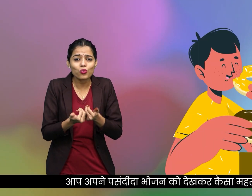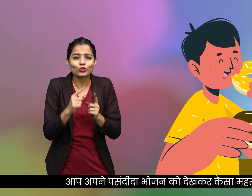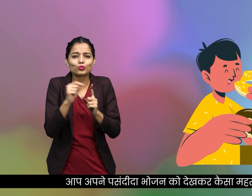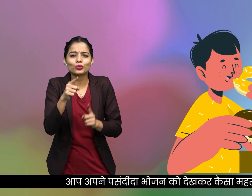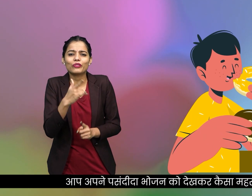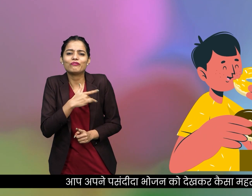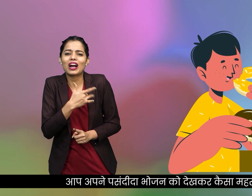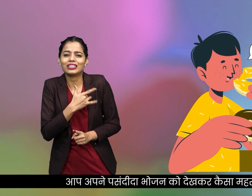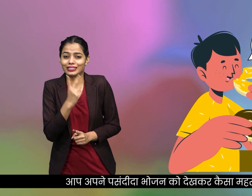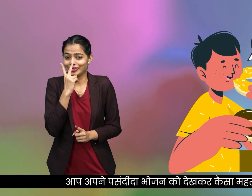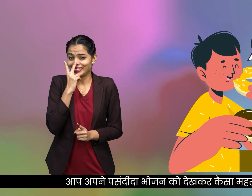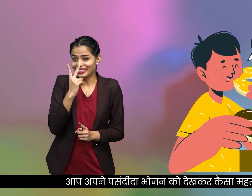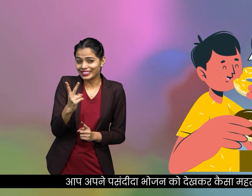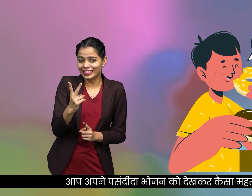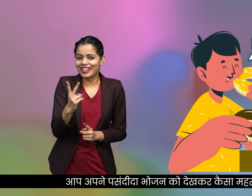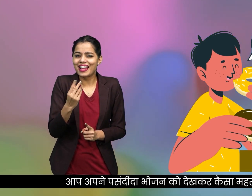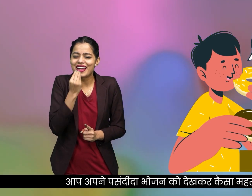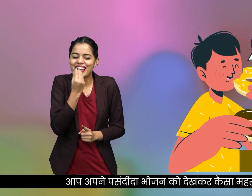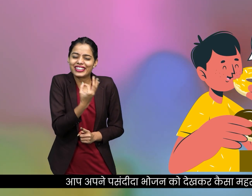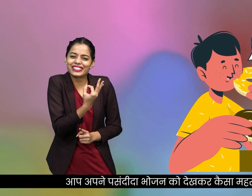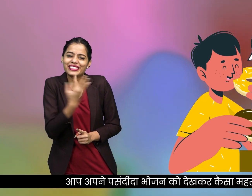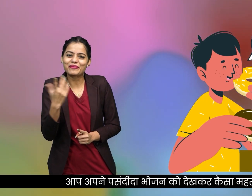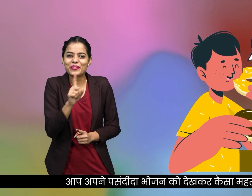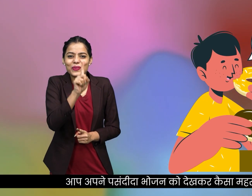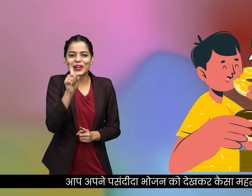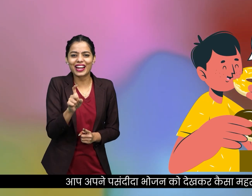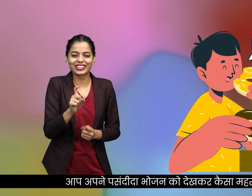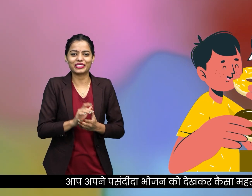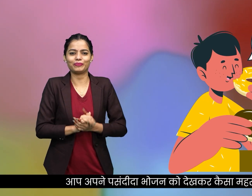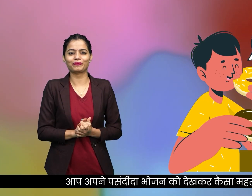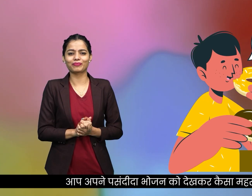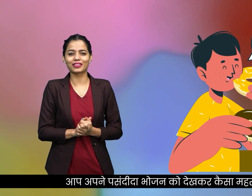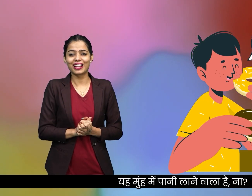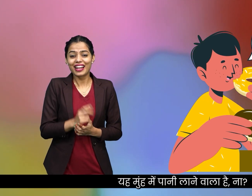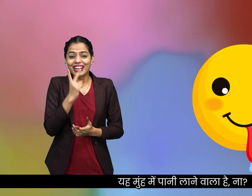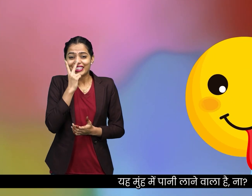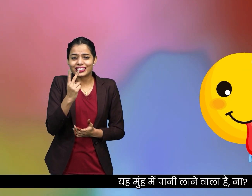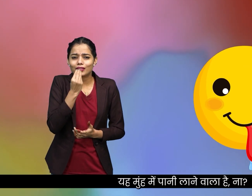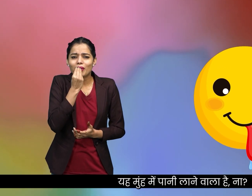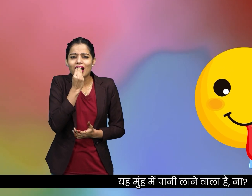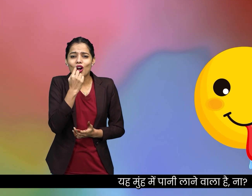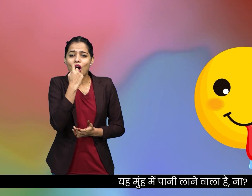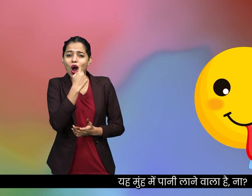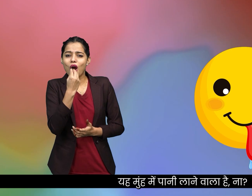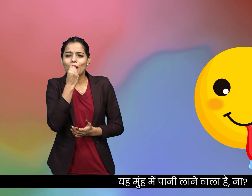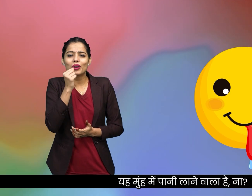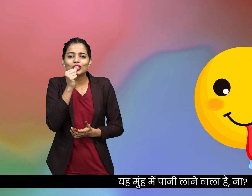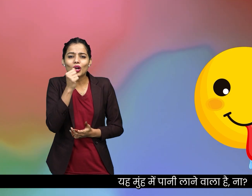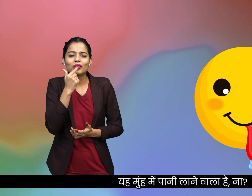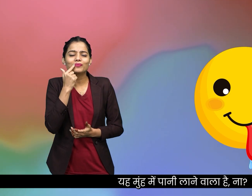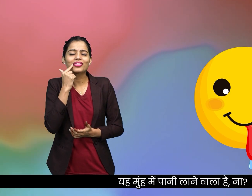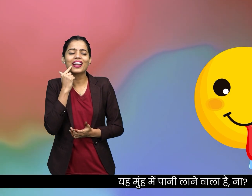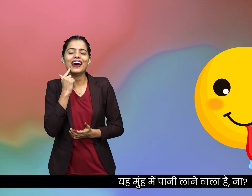आप अपने पसंदीदा भोजन को देखकर कैसा महसूस करते हैं? यह मुंह में